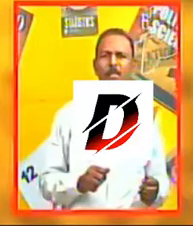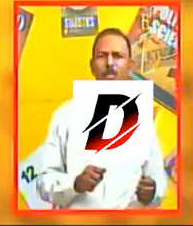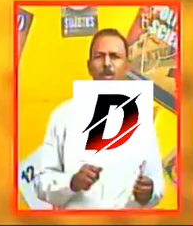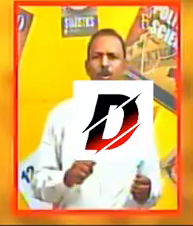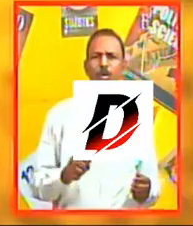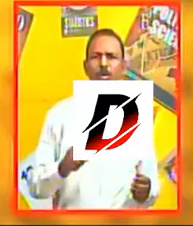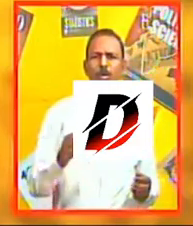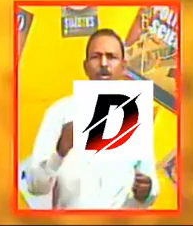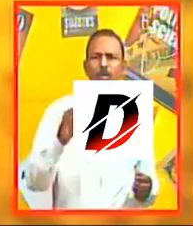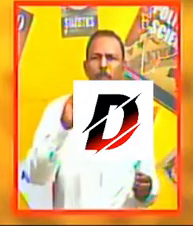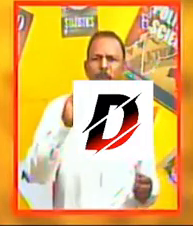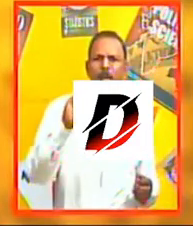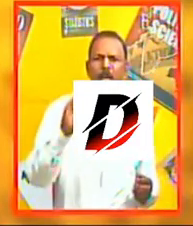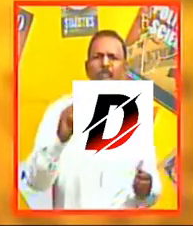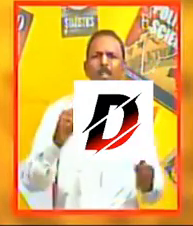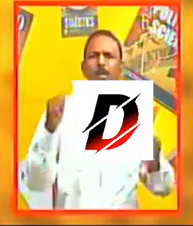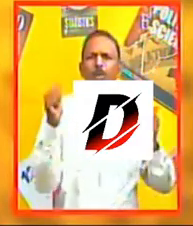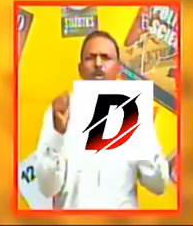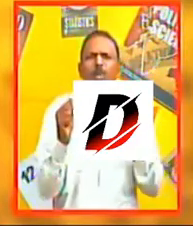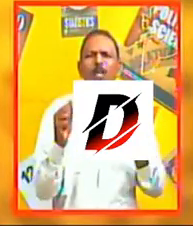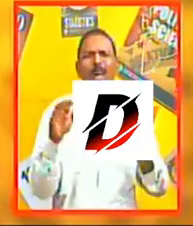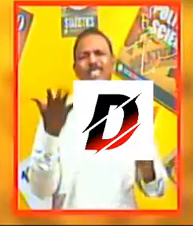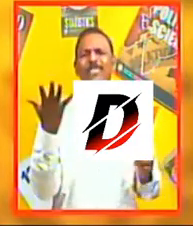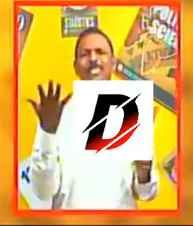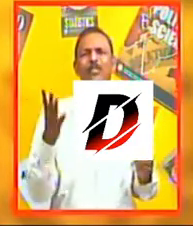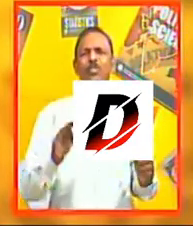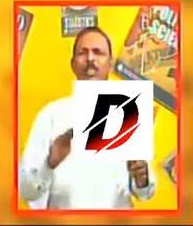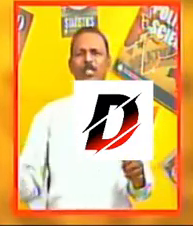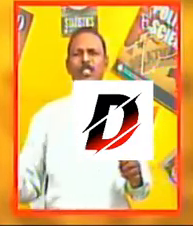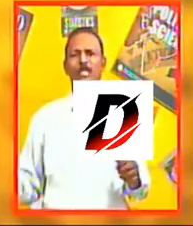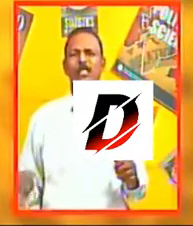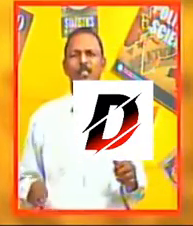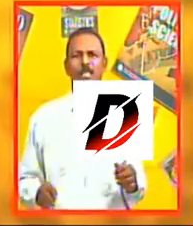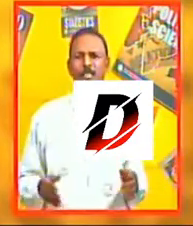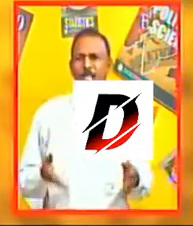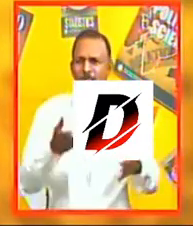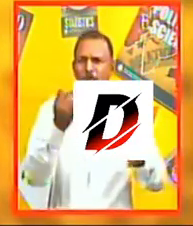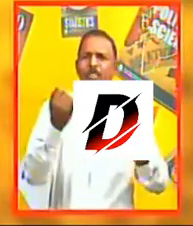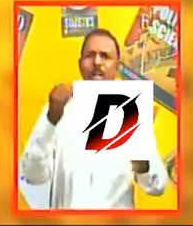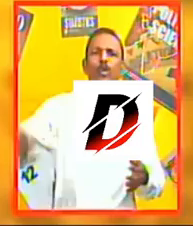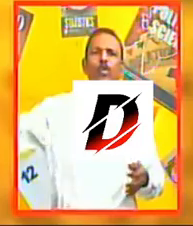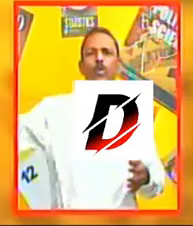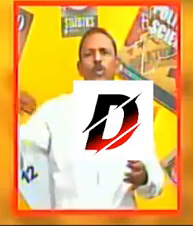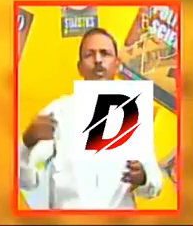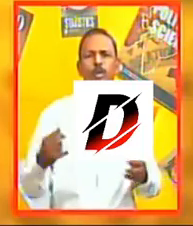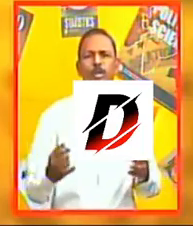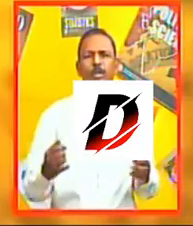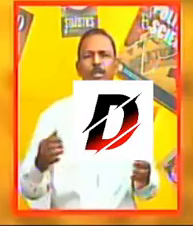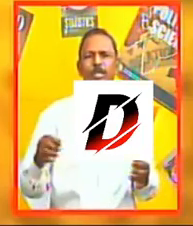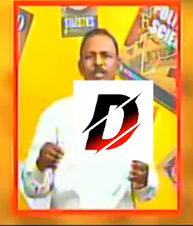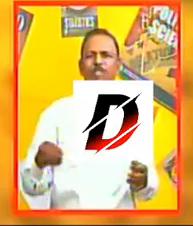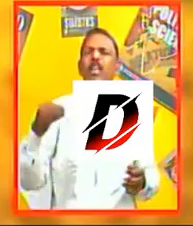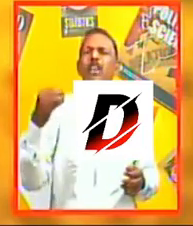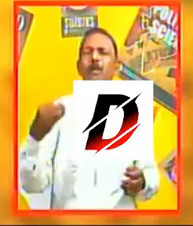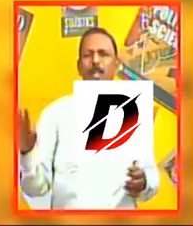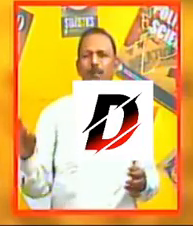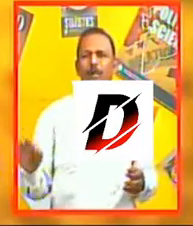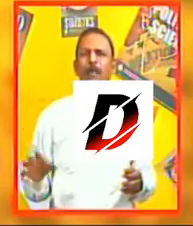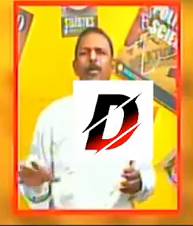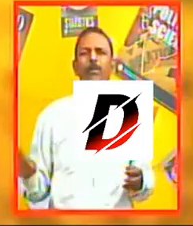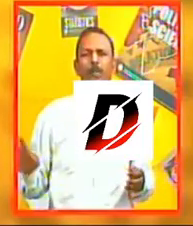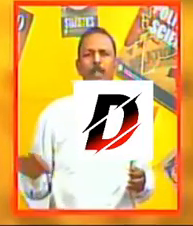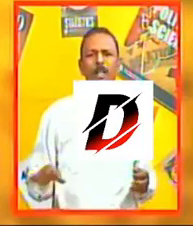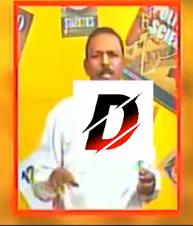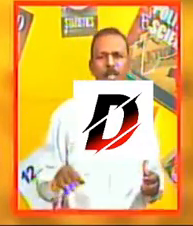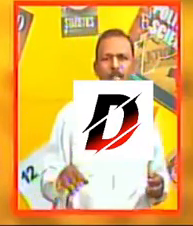அப்படின்னு பார்த்தோம்னா, மிக குளிரற்ற ஒரு சூழலை தான் இவைகள் ஏற்படுகிறது. இப்போ தெற்கு பகுதியை பார்க்கும் பொழுது தீபகற்ப